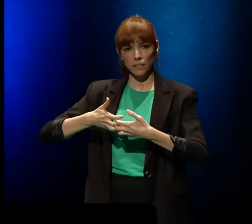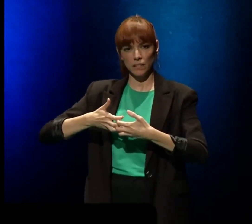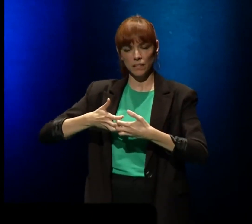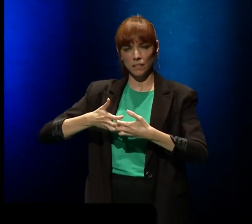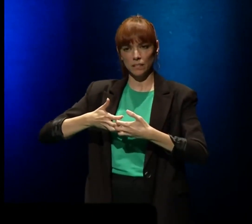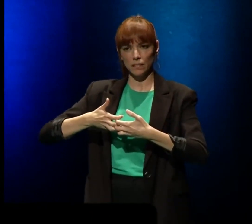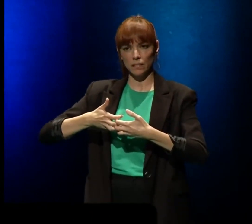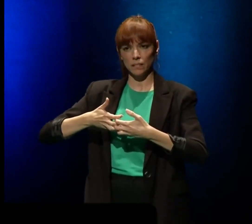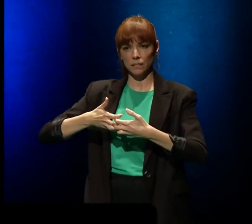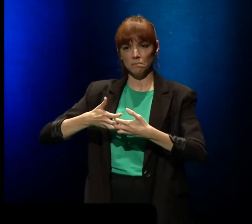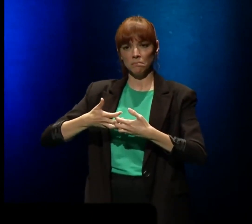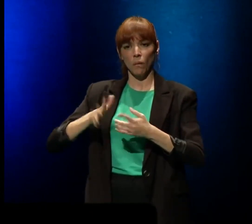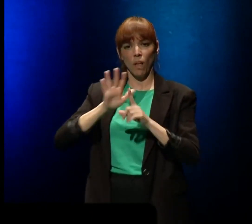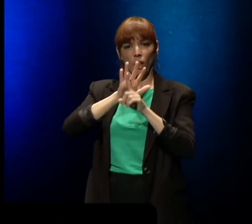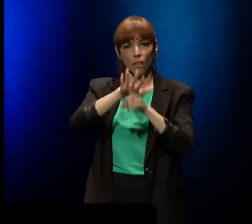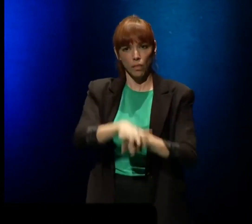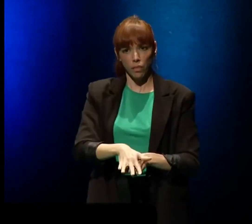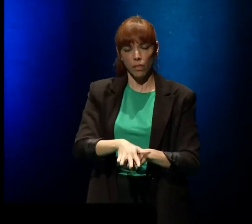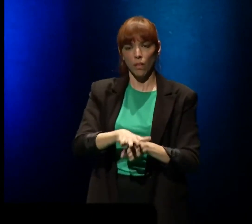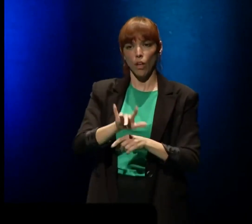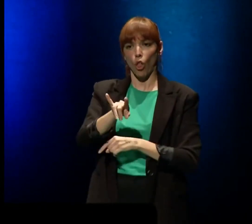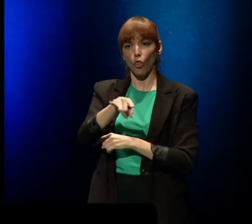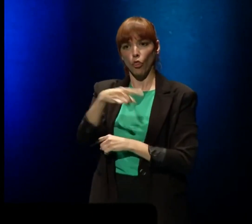triples discriminaciones.